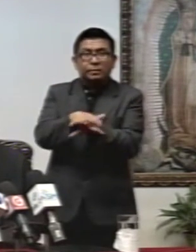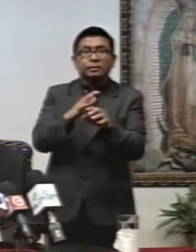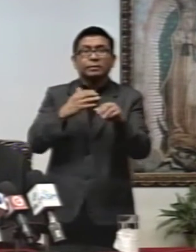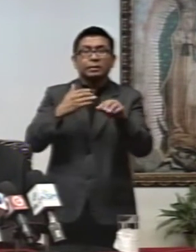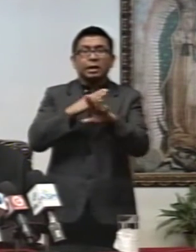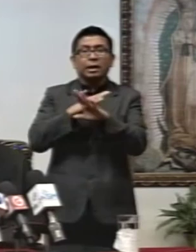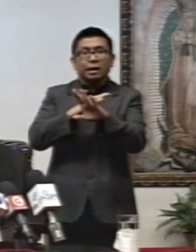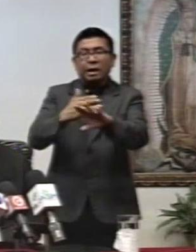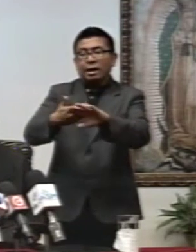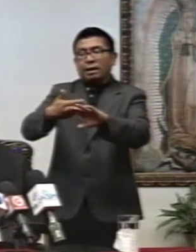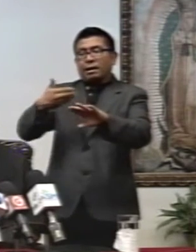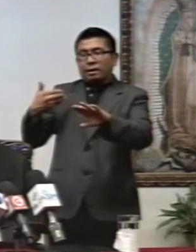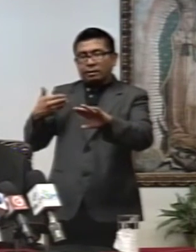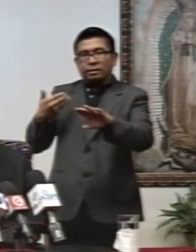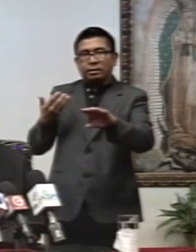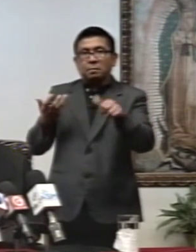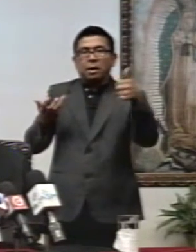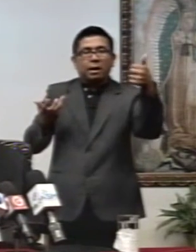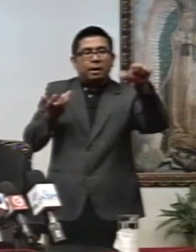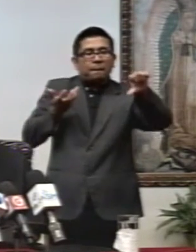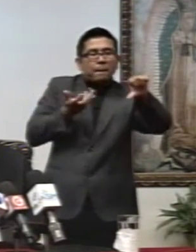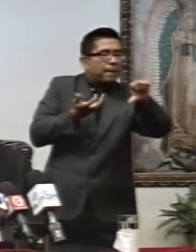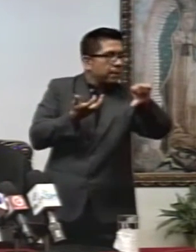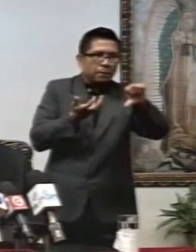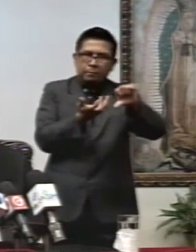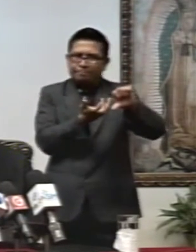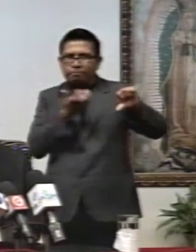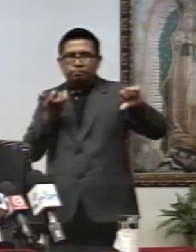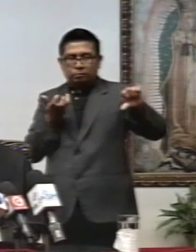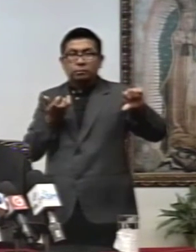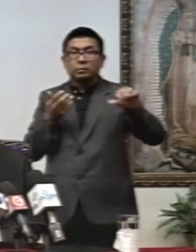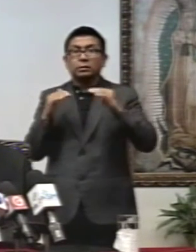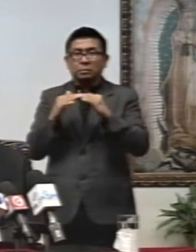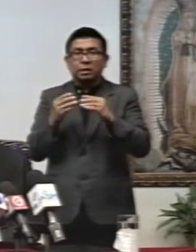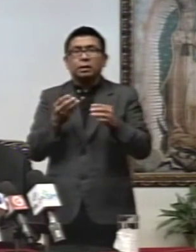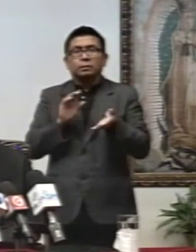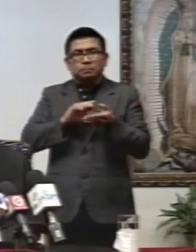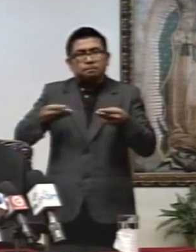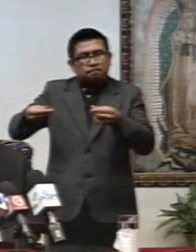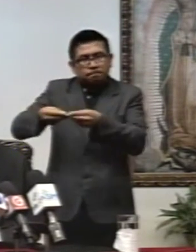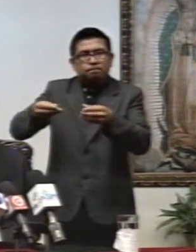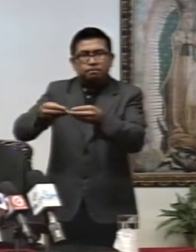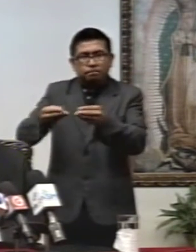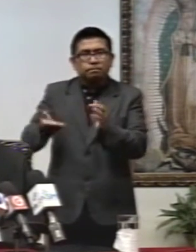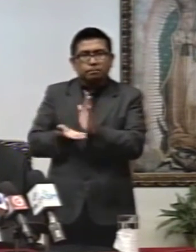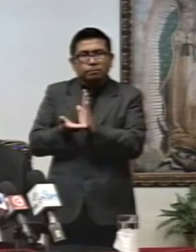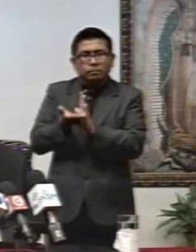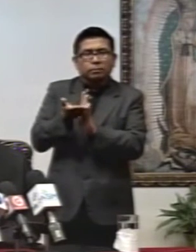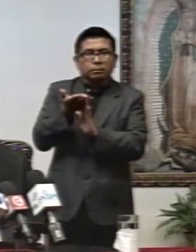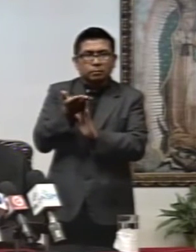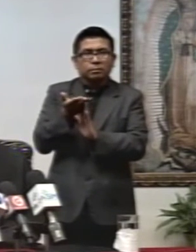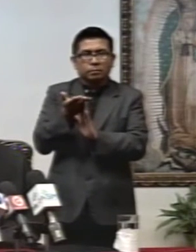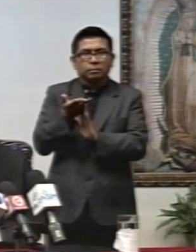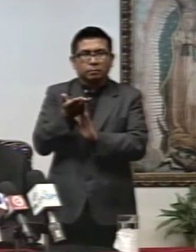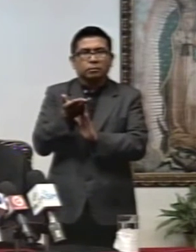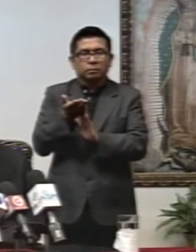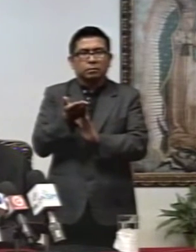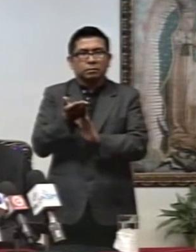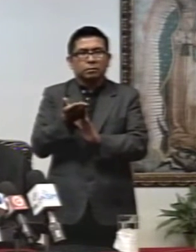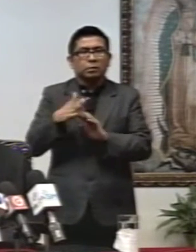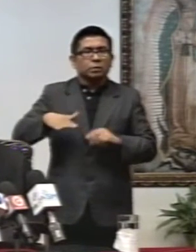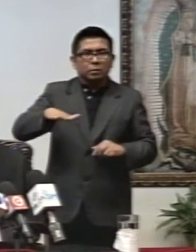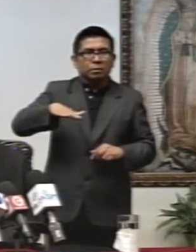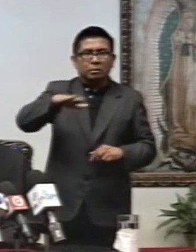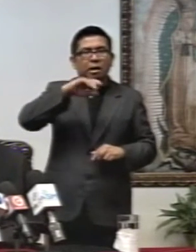prevención y todo el esfuerzo también económico que conlleva el desarrollar estas